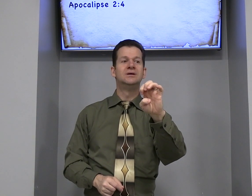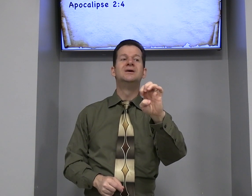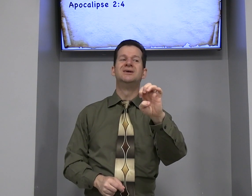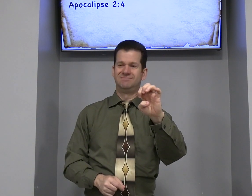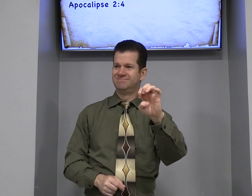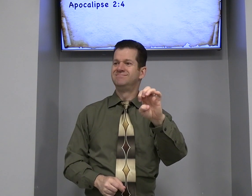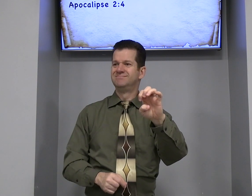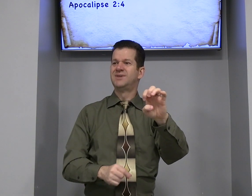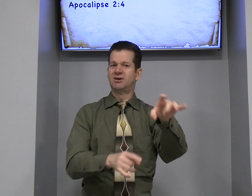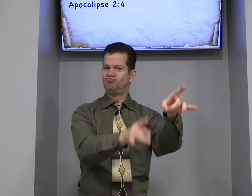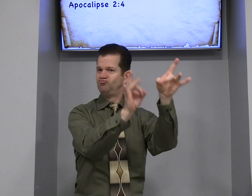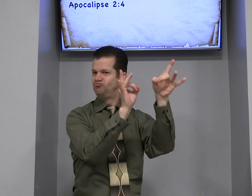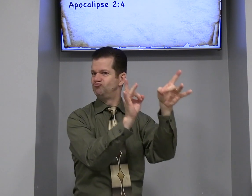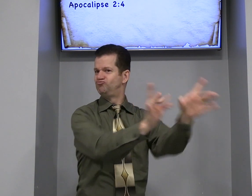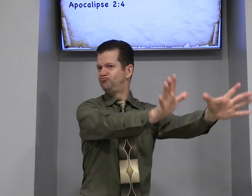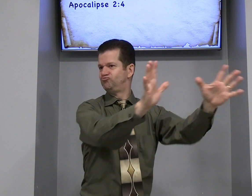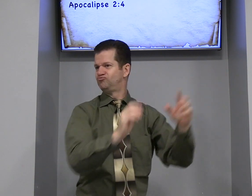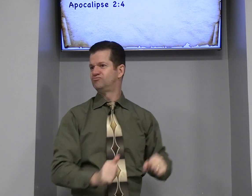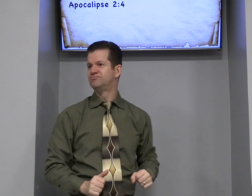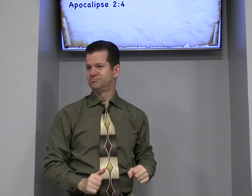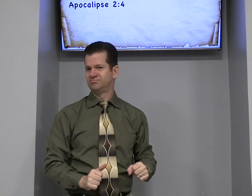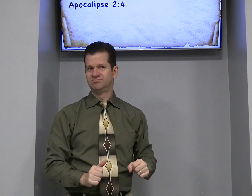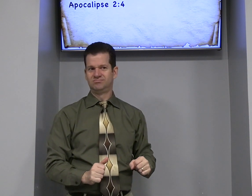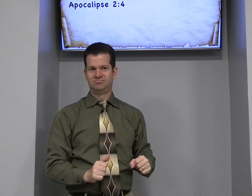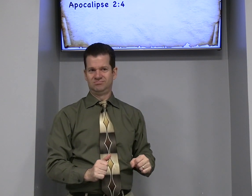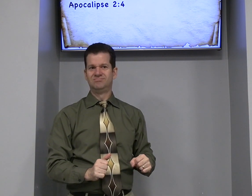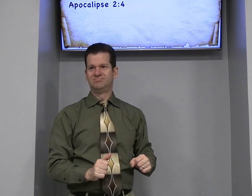Que essa palavra deixaste é deixar.